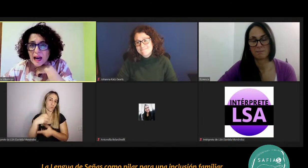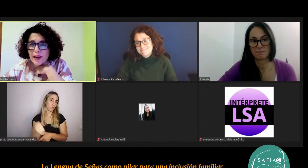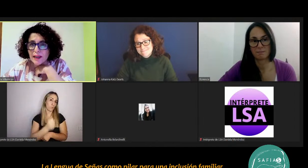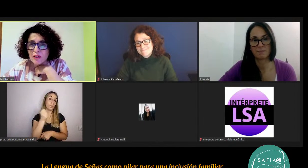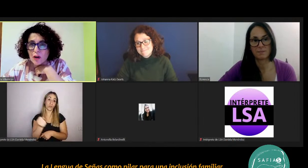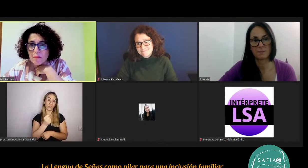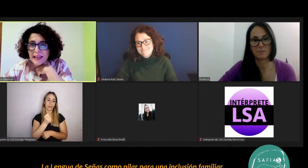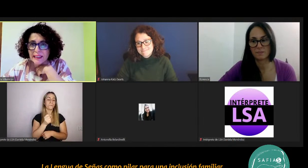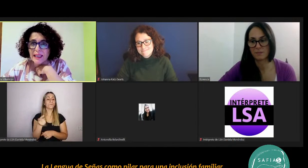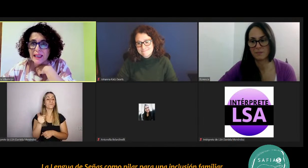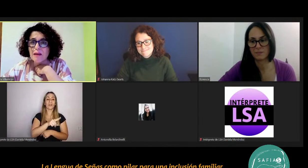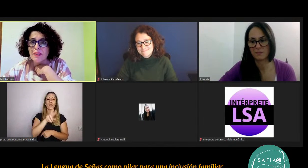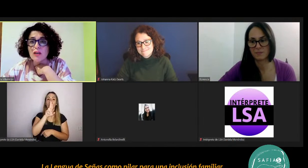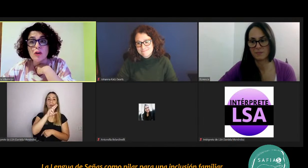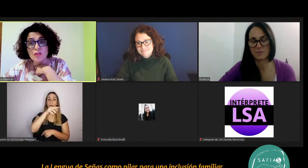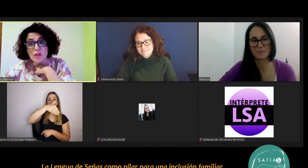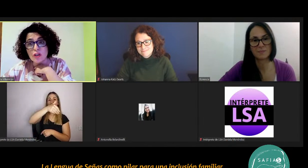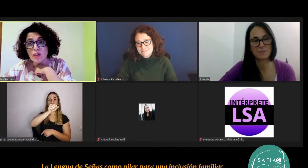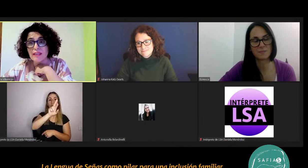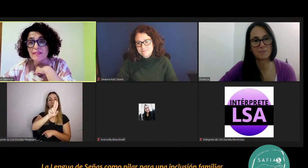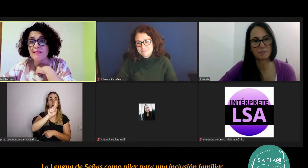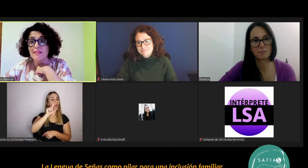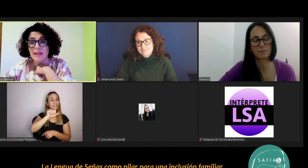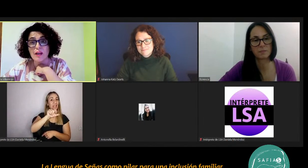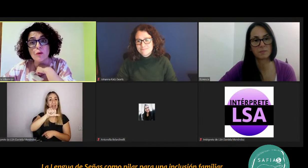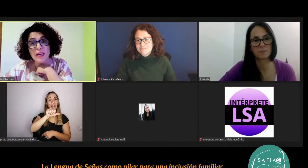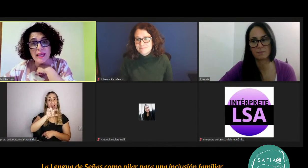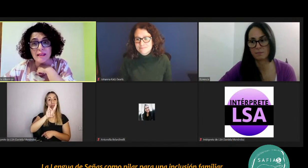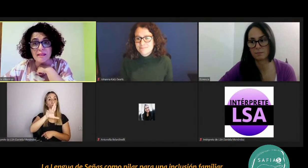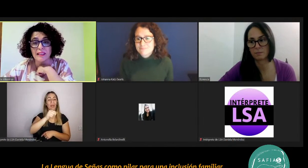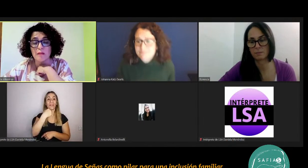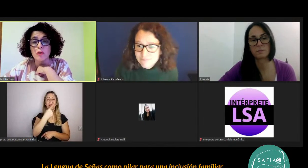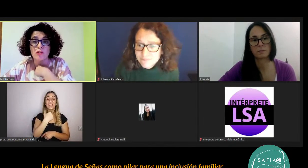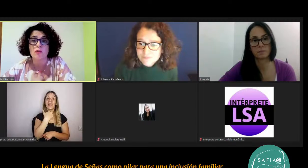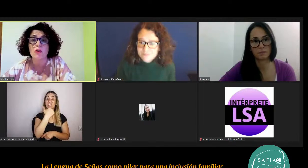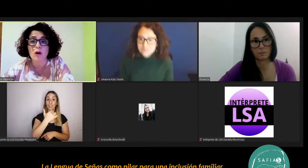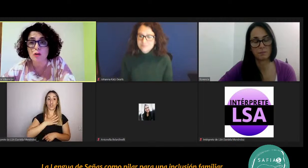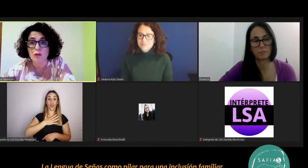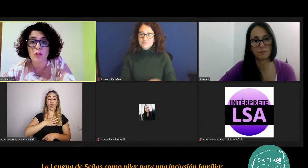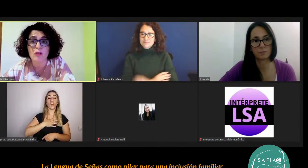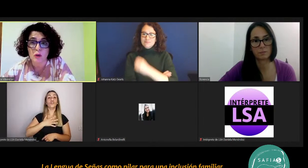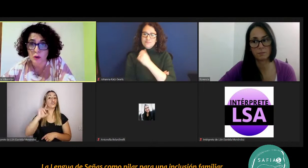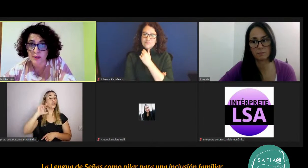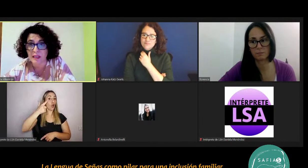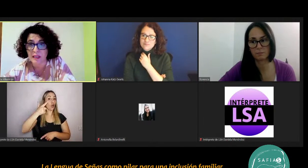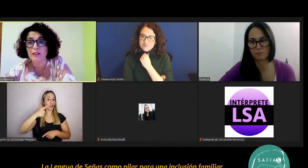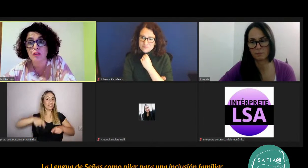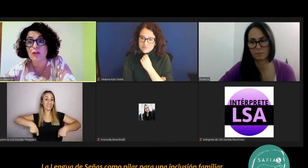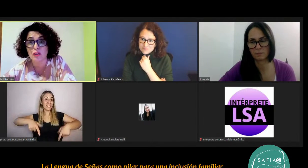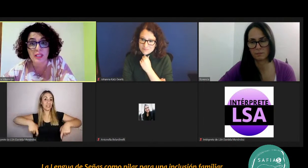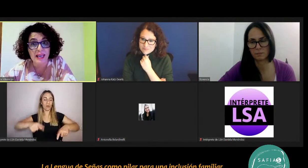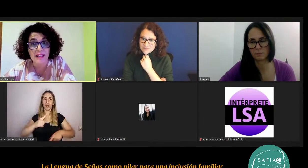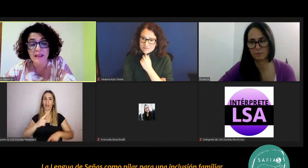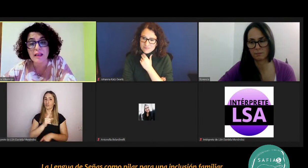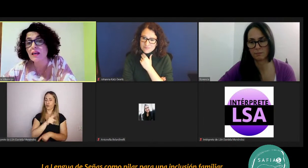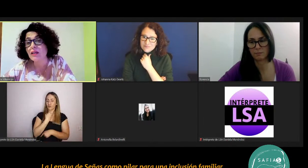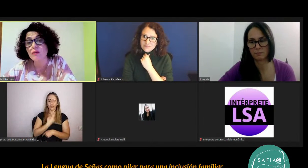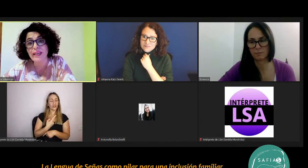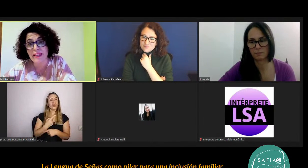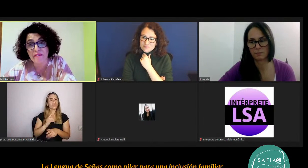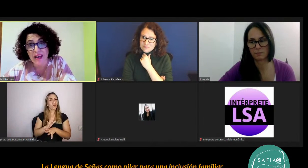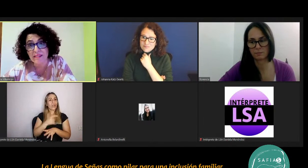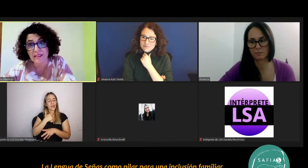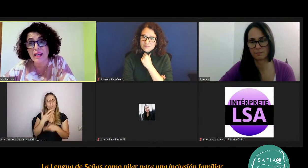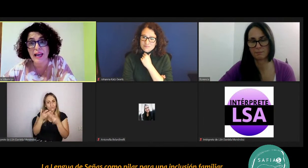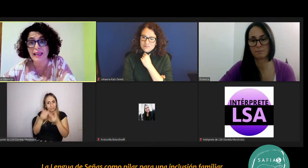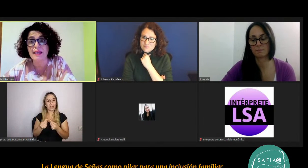María Laura nos comparte, mi hijo es sordo y está en silla de ruedas, tratamos de ayudarlo a construir su autoestima todos los días, no es